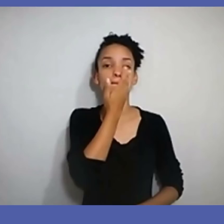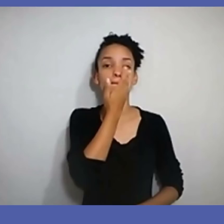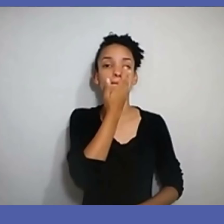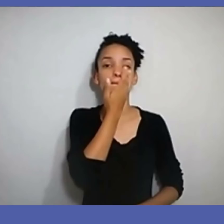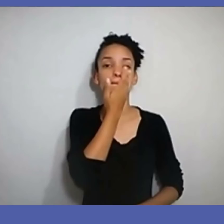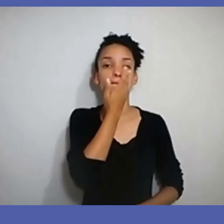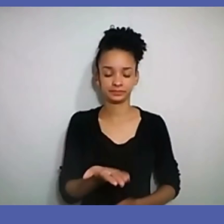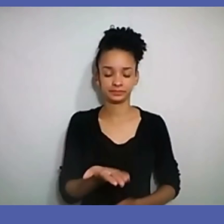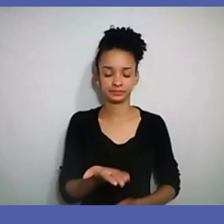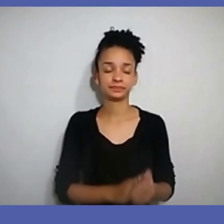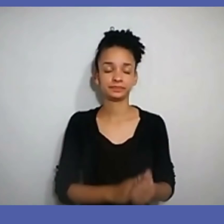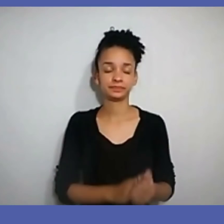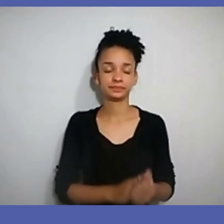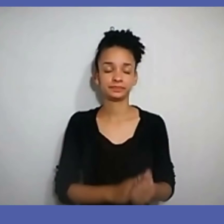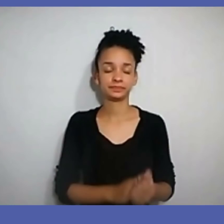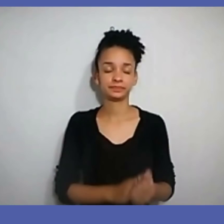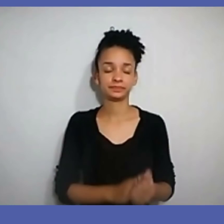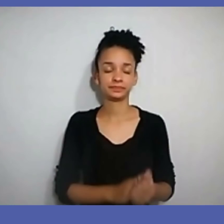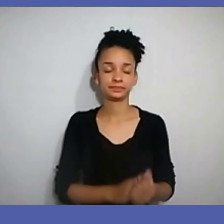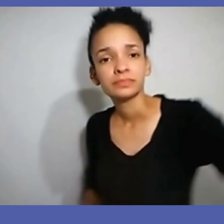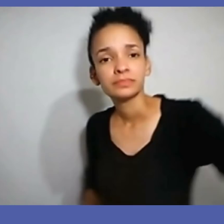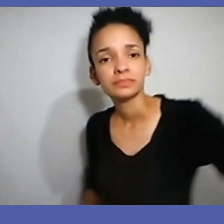Agora eu vou começar a mensagem,